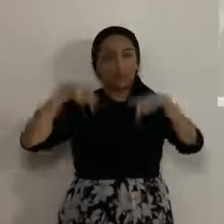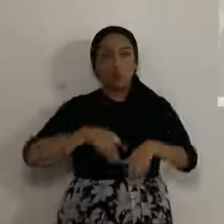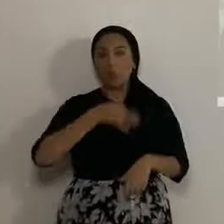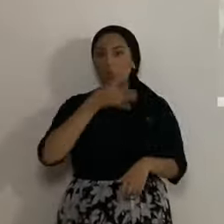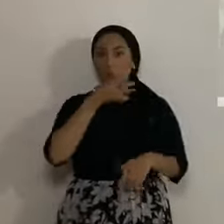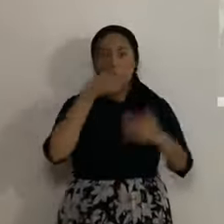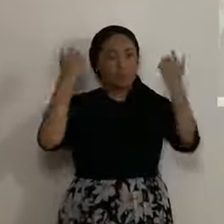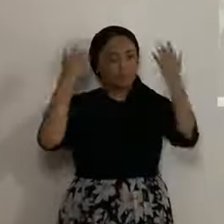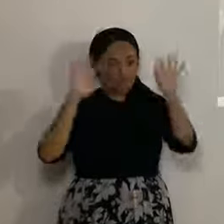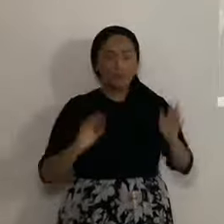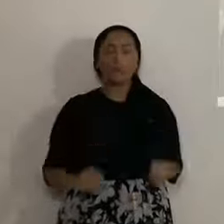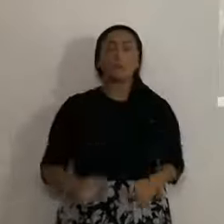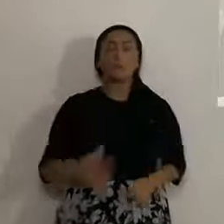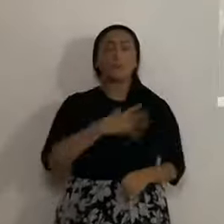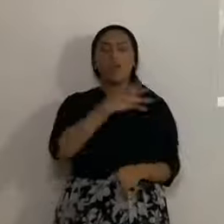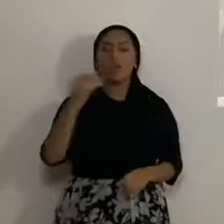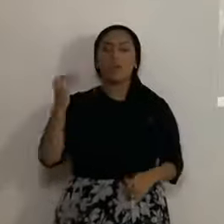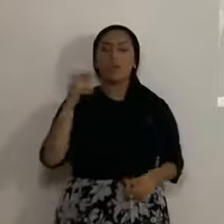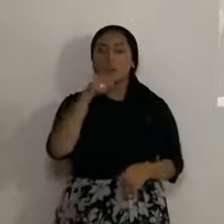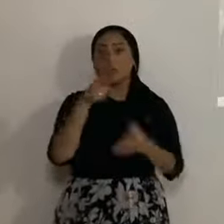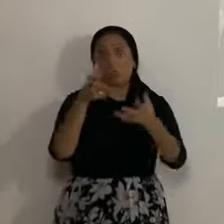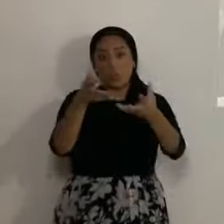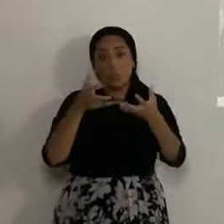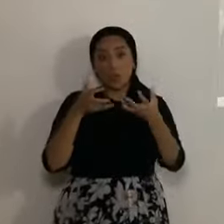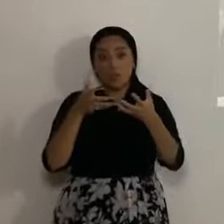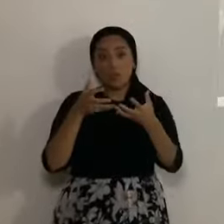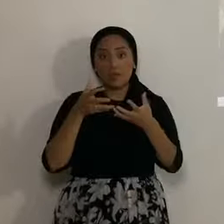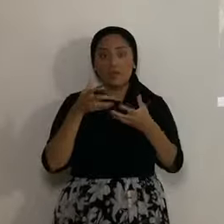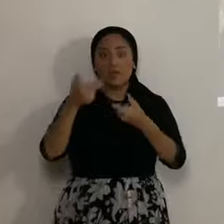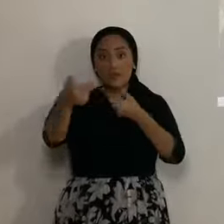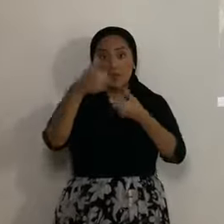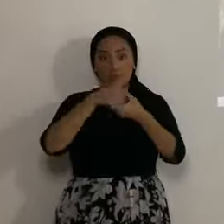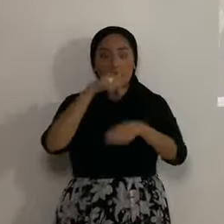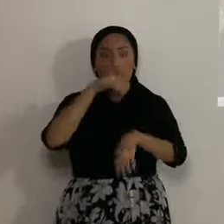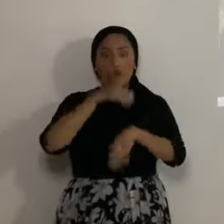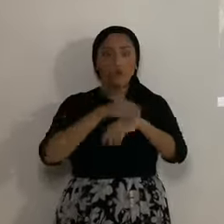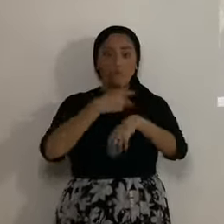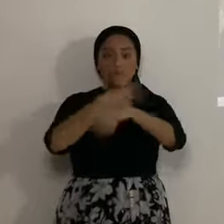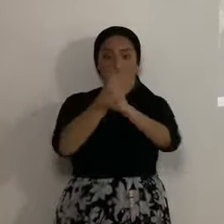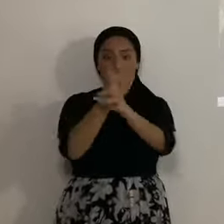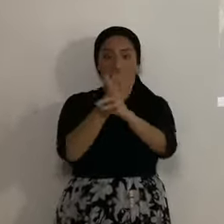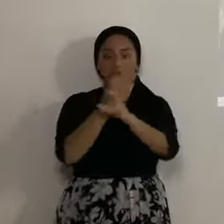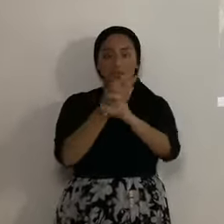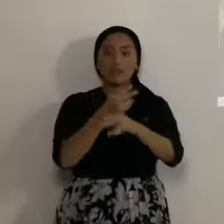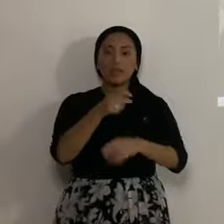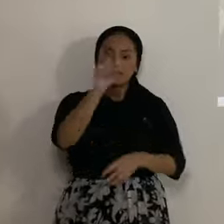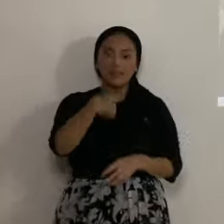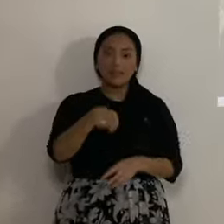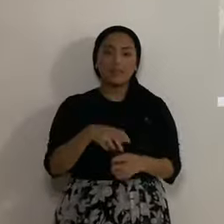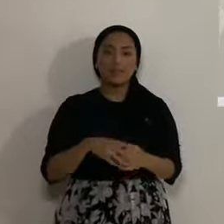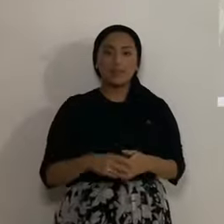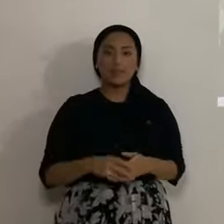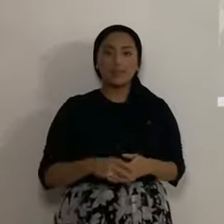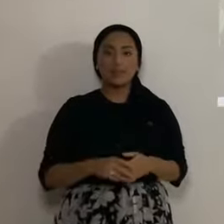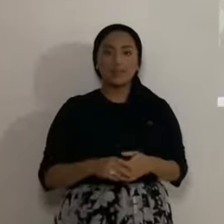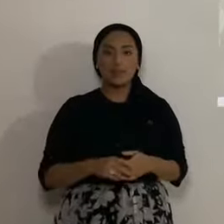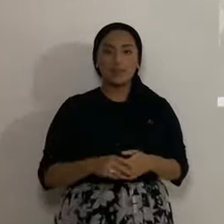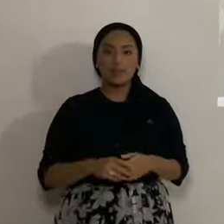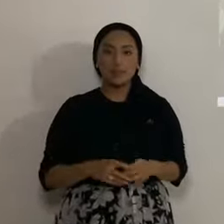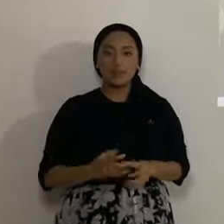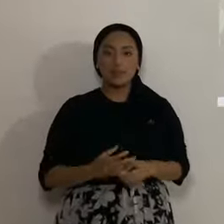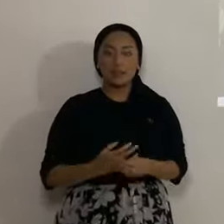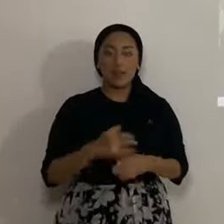pronto. Y bueno, los que gusten participar en una videollamada, no tienen más que hacer esto.